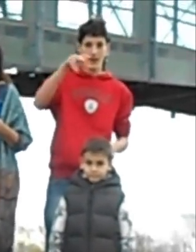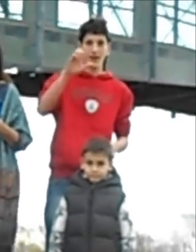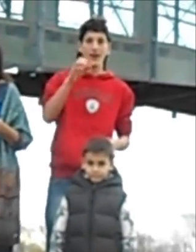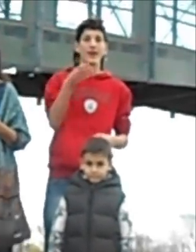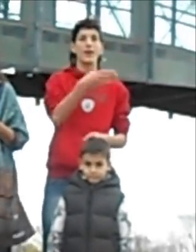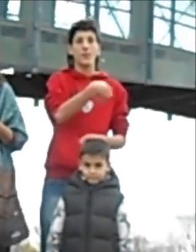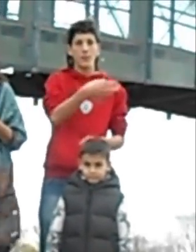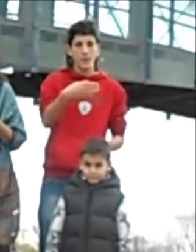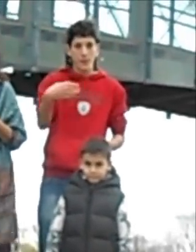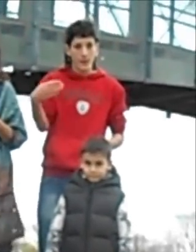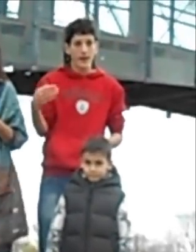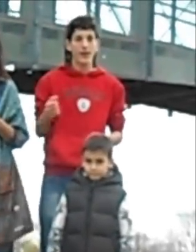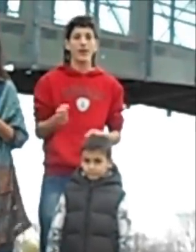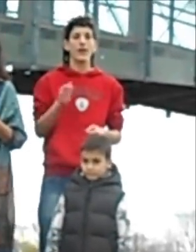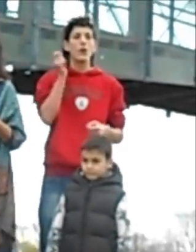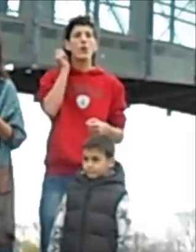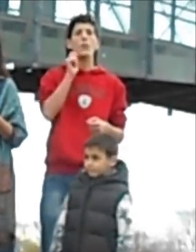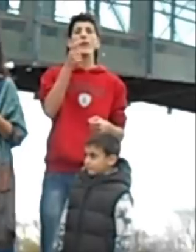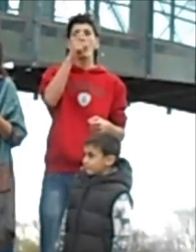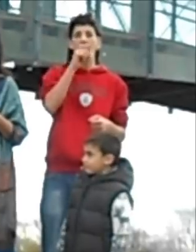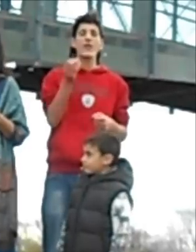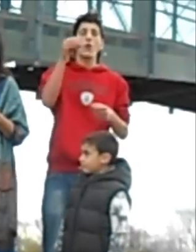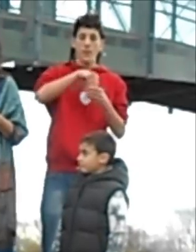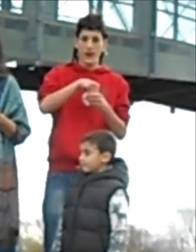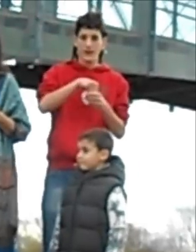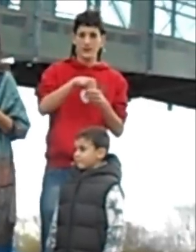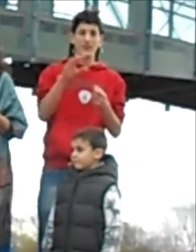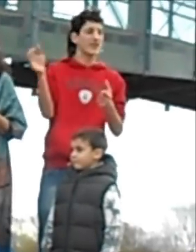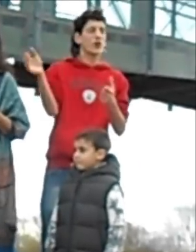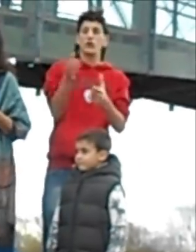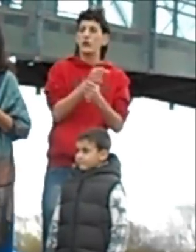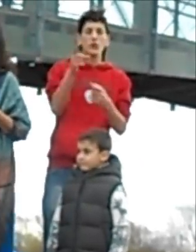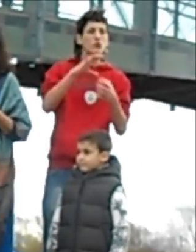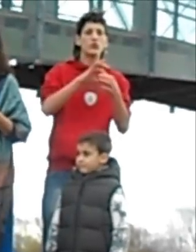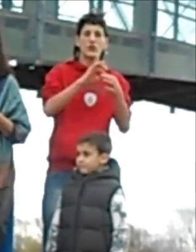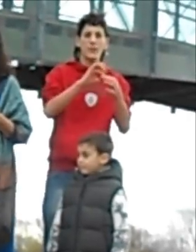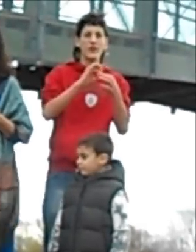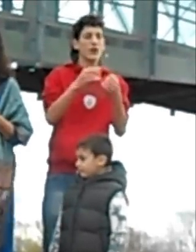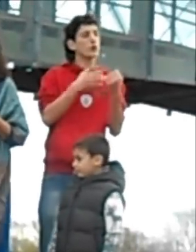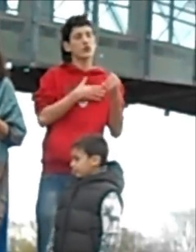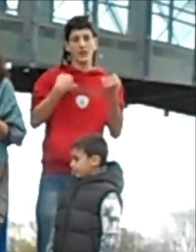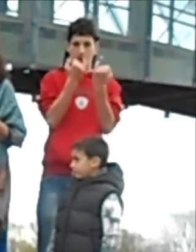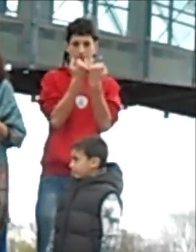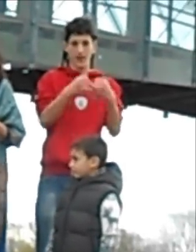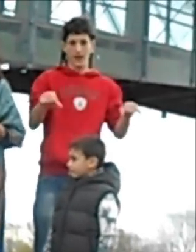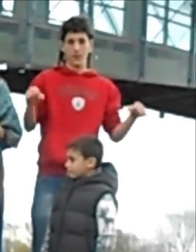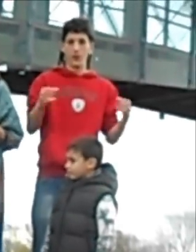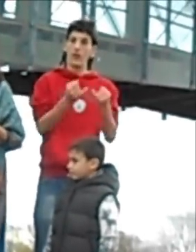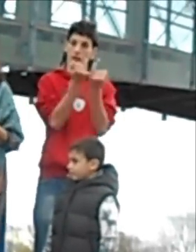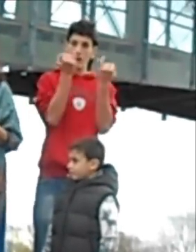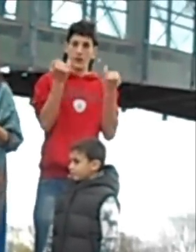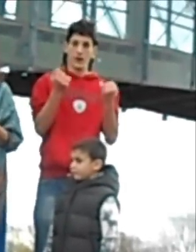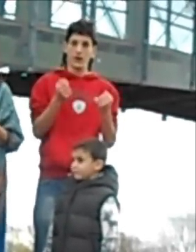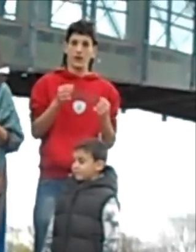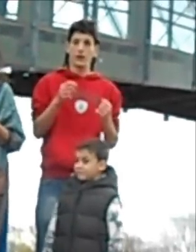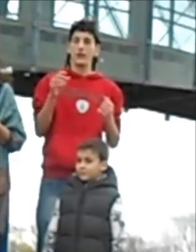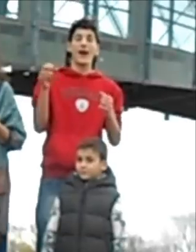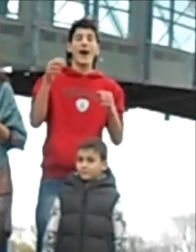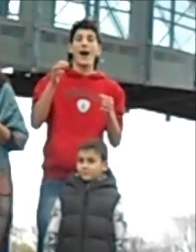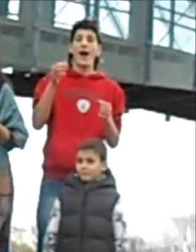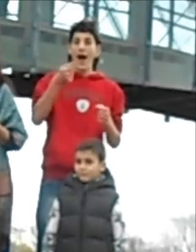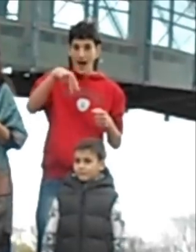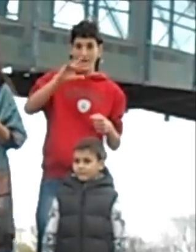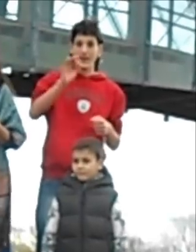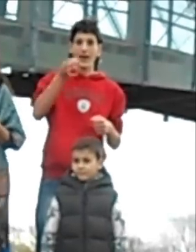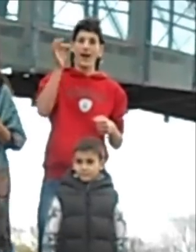pez bermejuela, cumple un año más y con todos sus amigos lo va a celebrar. Anya, el hada del